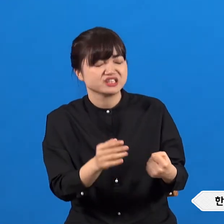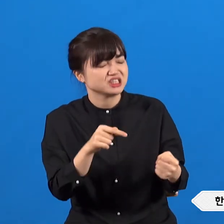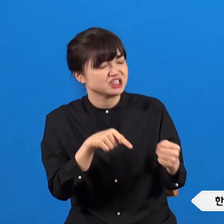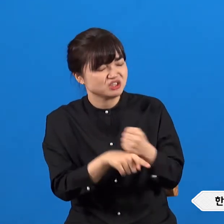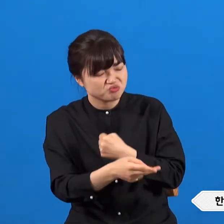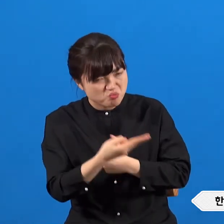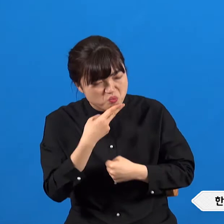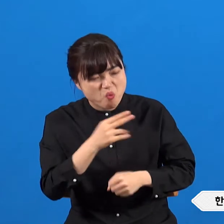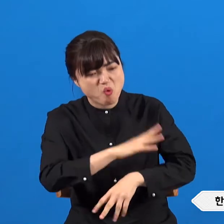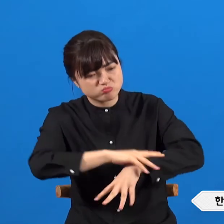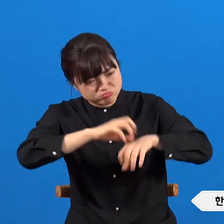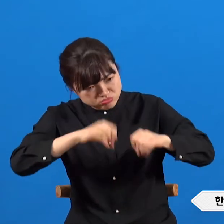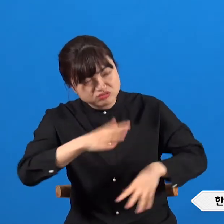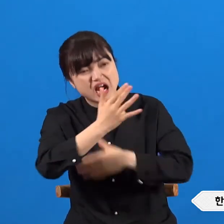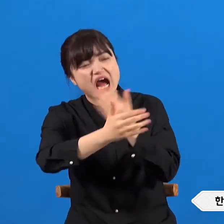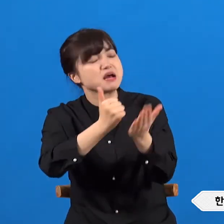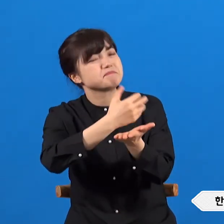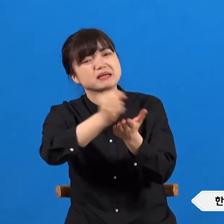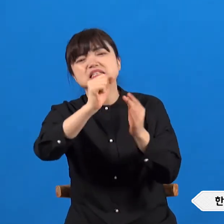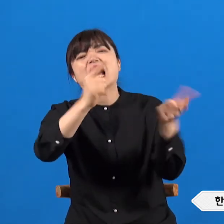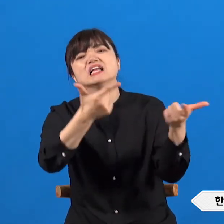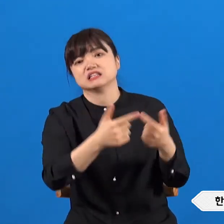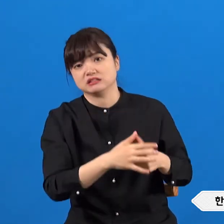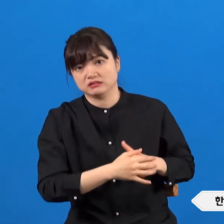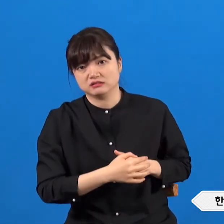하나님이 그건 받지 않으신다.